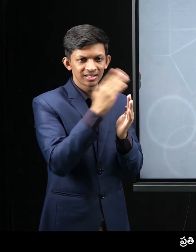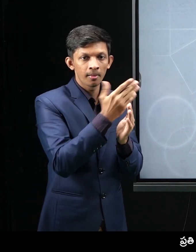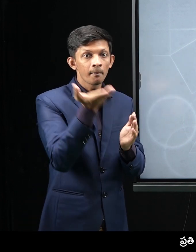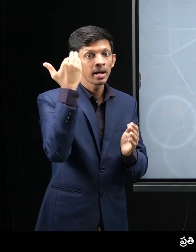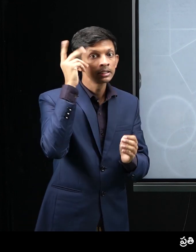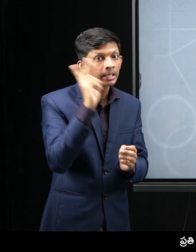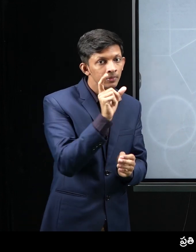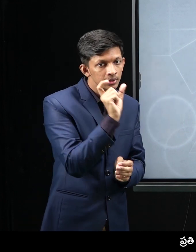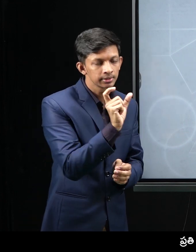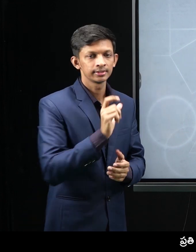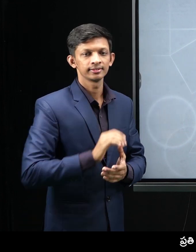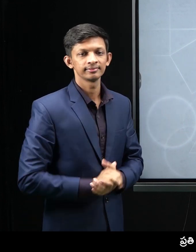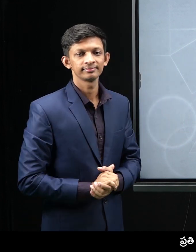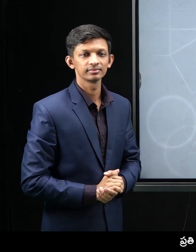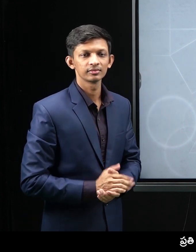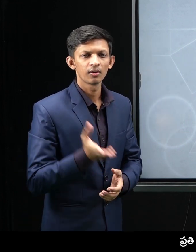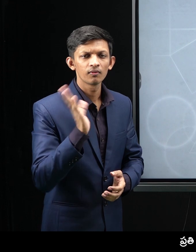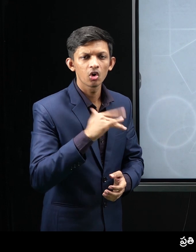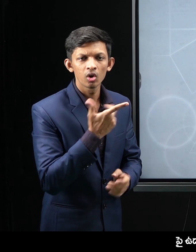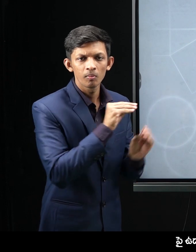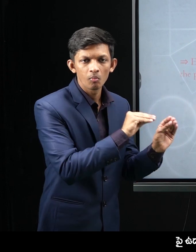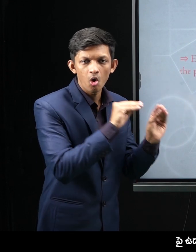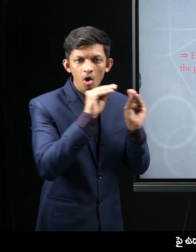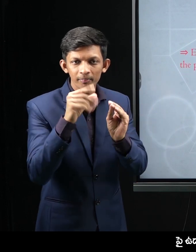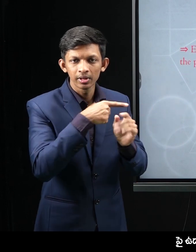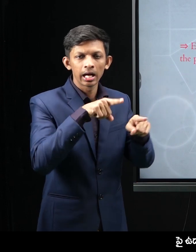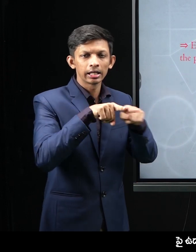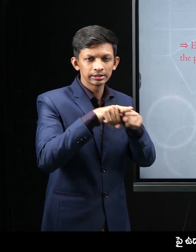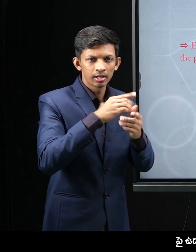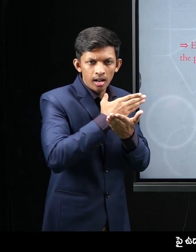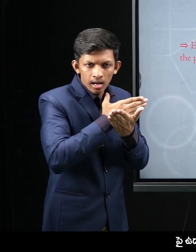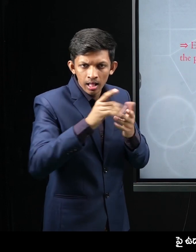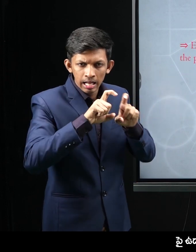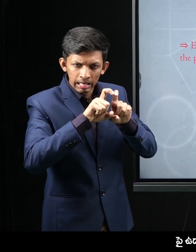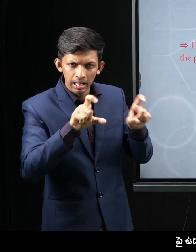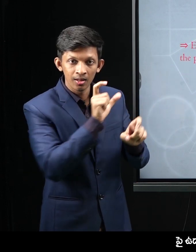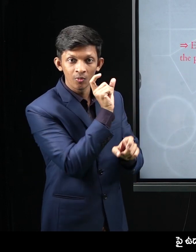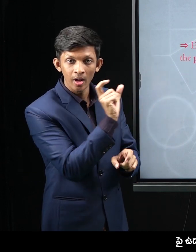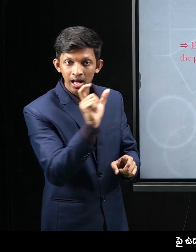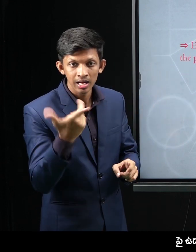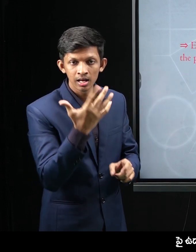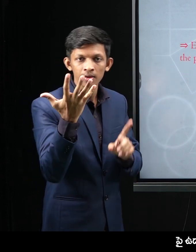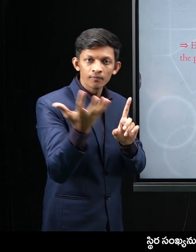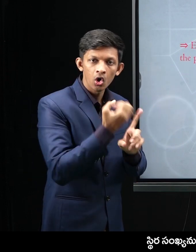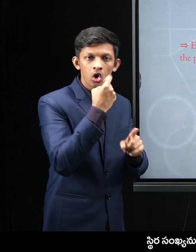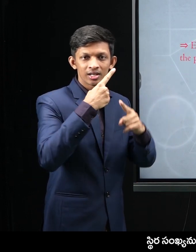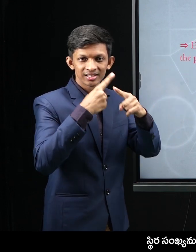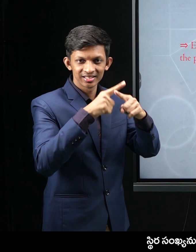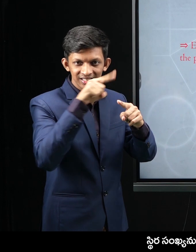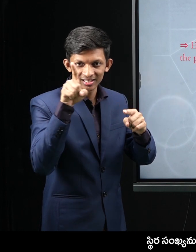పదం మునుపటి పదం కంటే 2 రెట్లు ఎక్కువ. పై ఉదాహరణల నుండి ప్రతి పదం ముందున్న సంఖ్యతో స్థిర సంఖ్యను